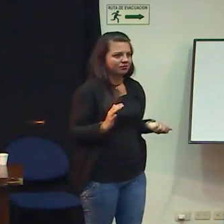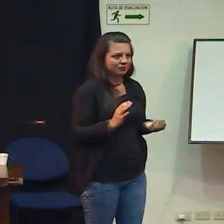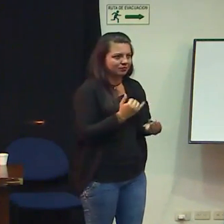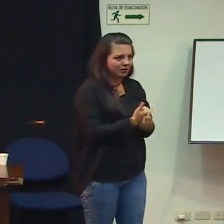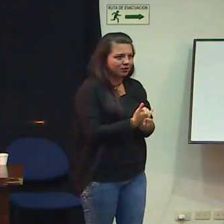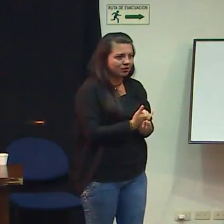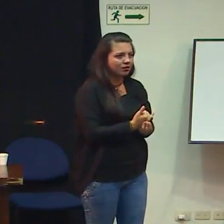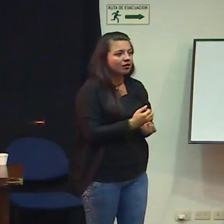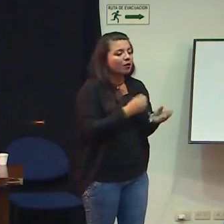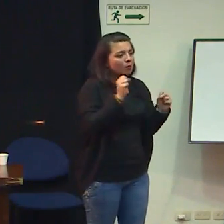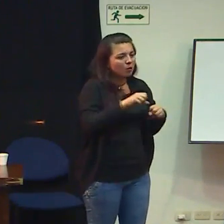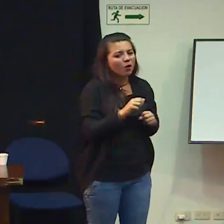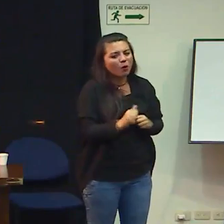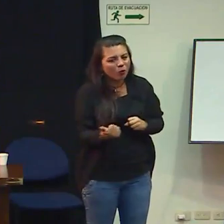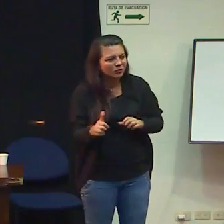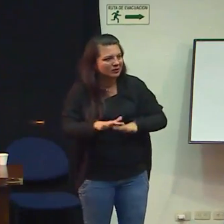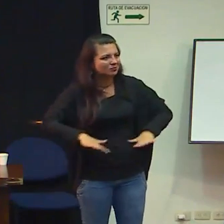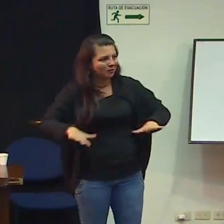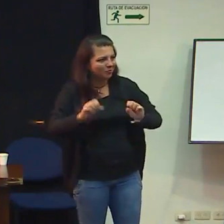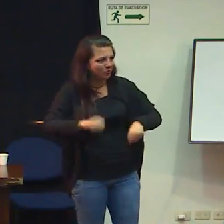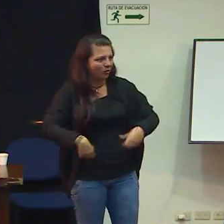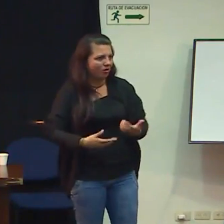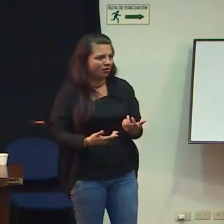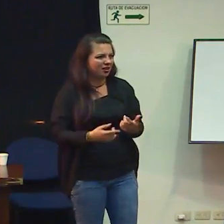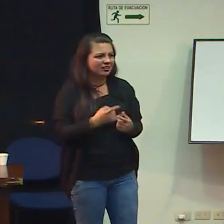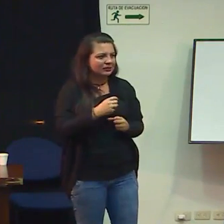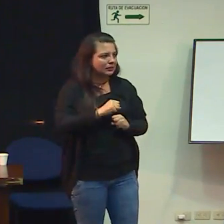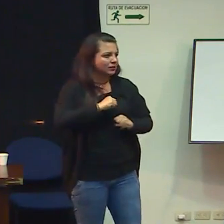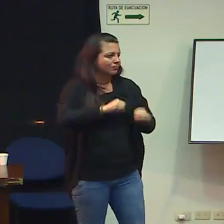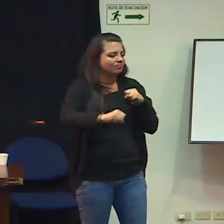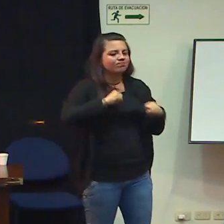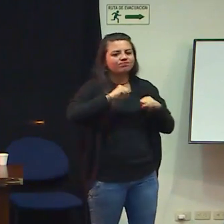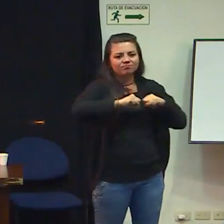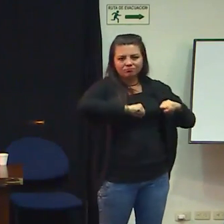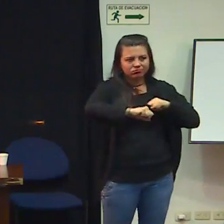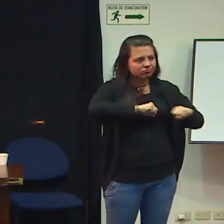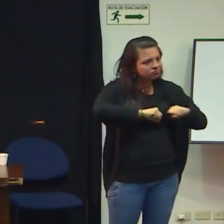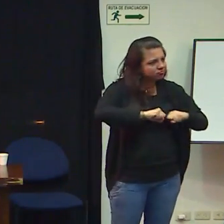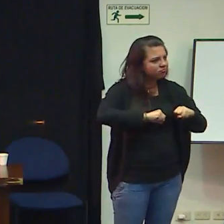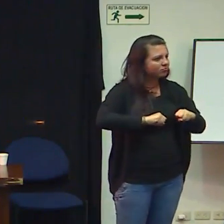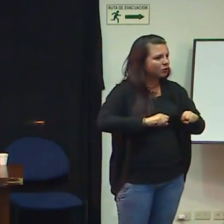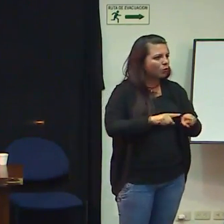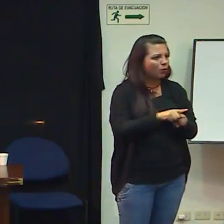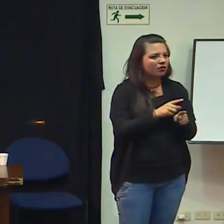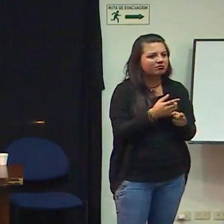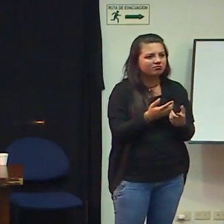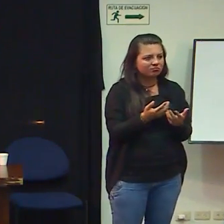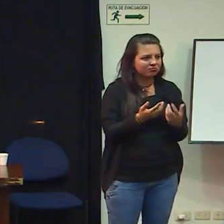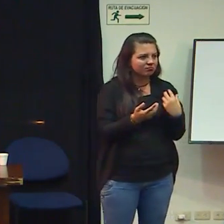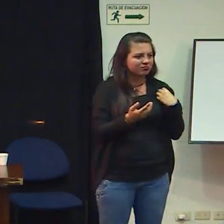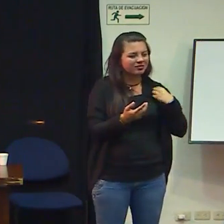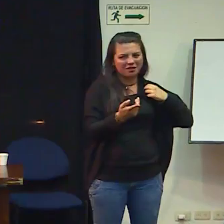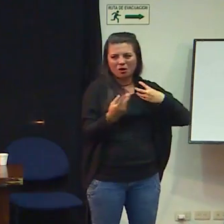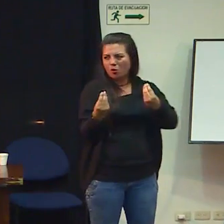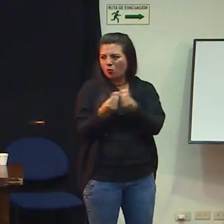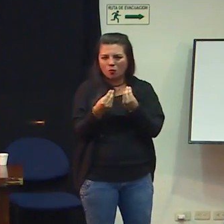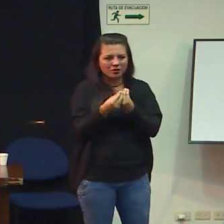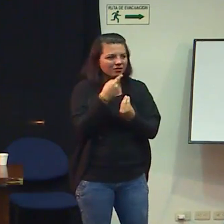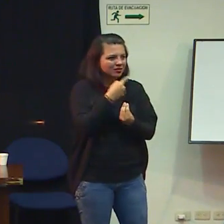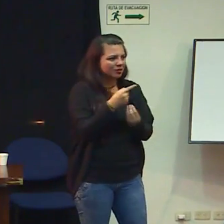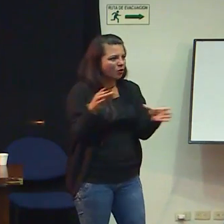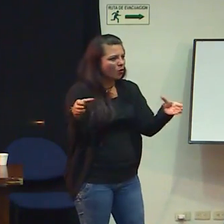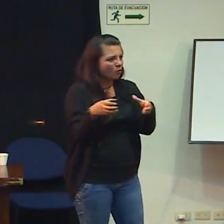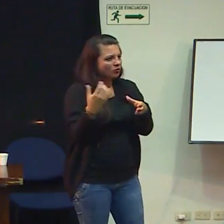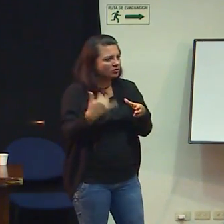generar otro espacio esto, de activismo, de concretar, la compañía ha manifestado un grupo que